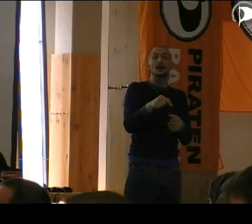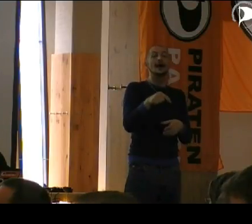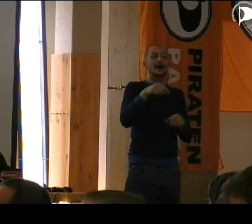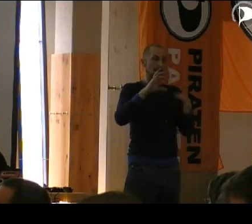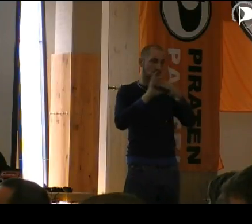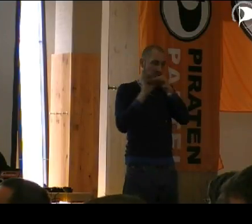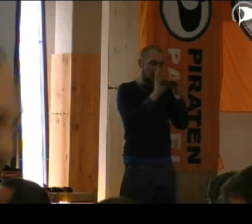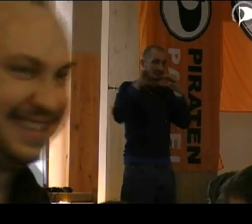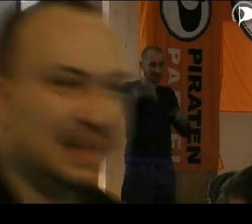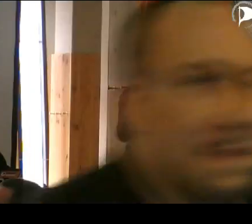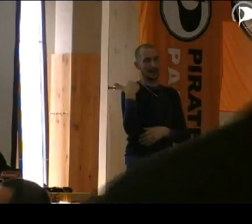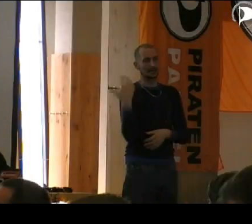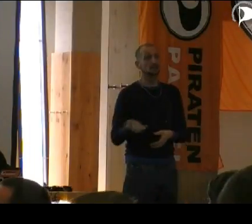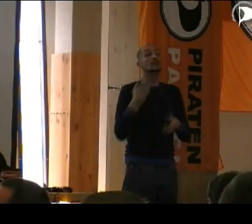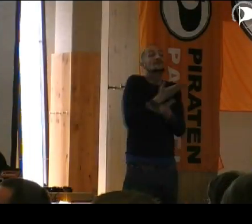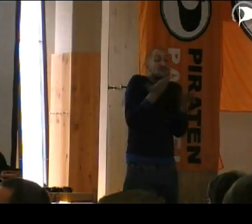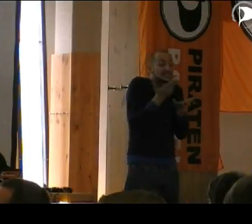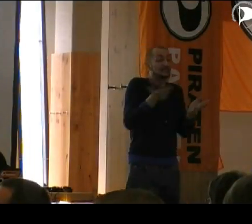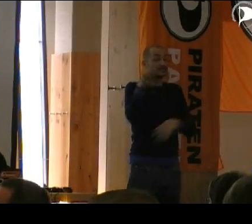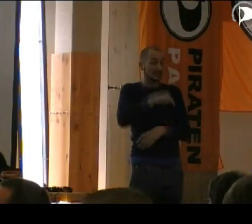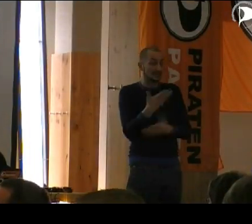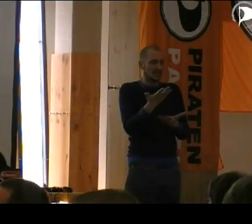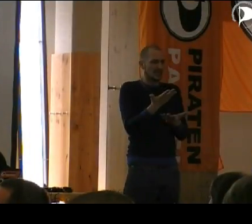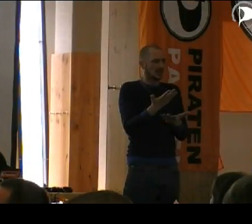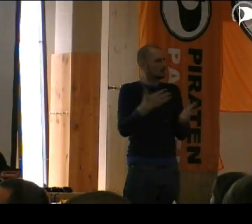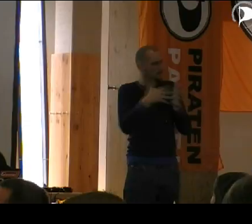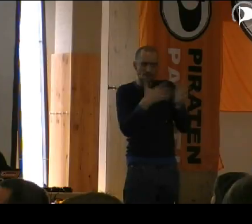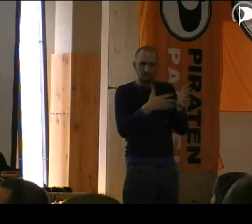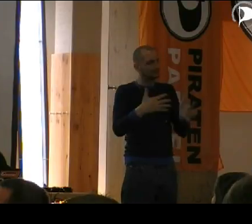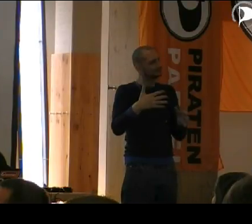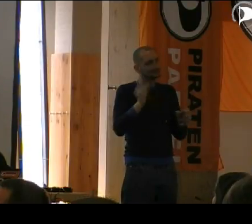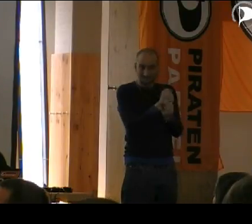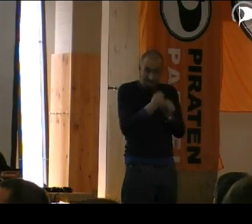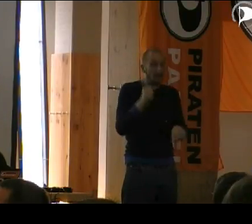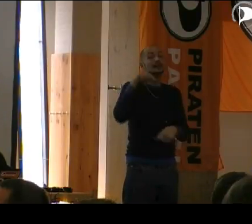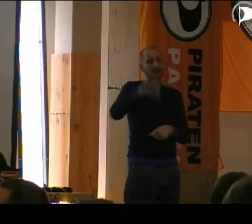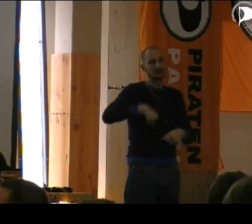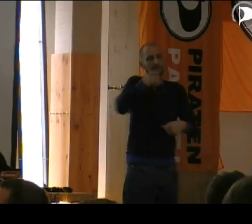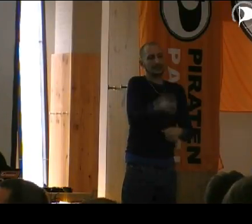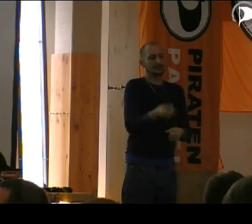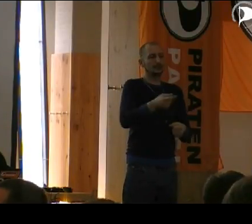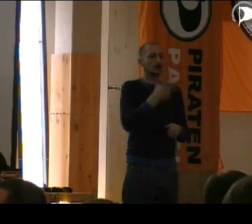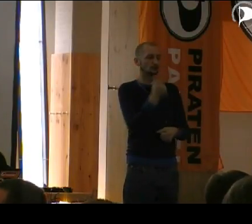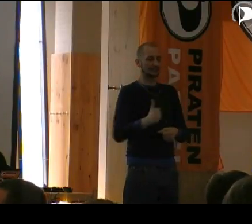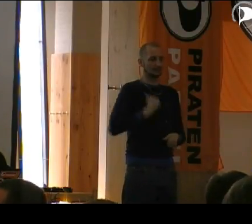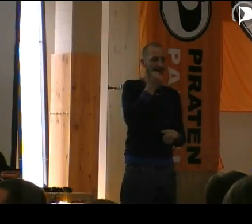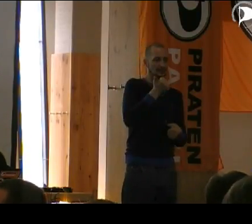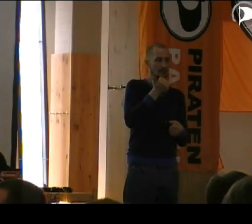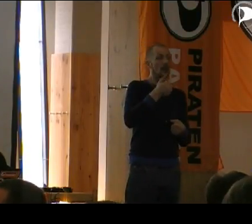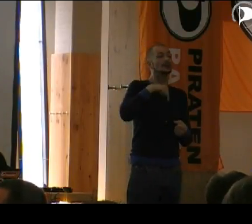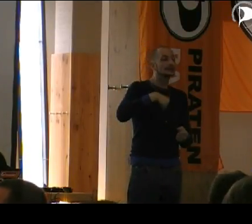und sind weil die wir nicht grüßen konnten muss der nächste schatzmeister dann aufarbeiten und die nächsten kassenprüfer